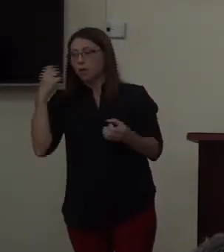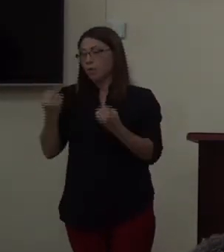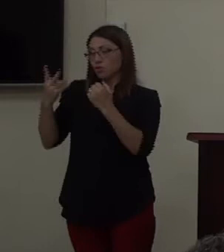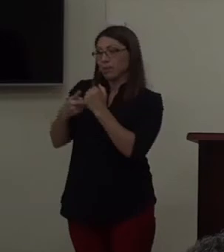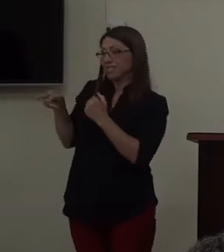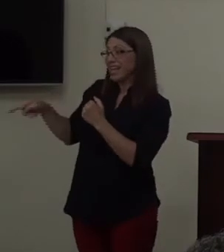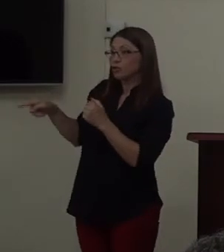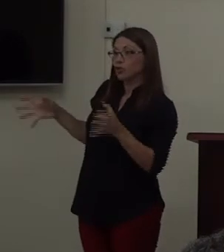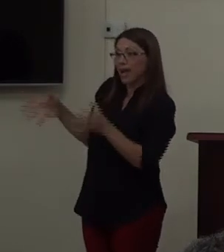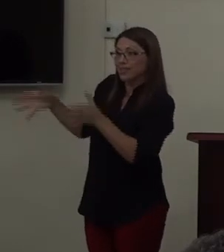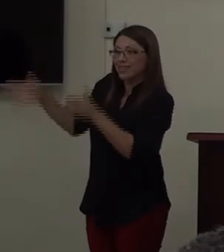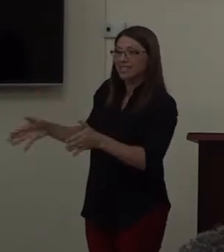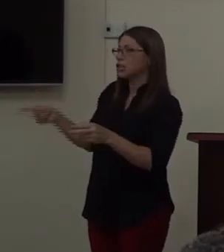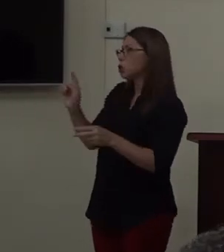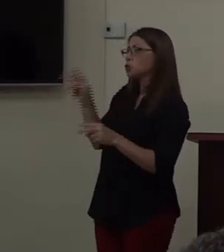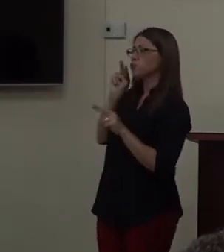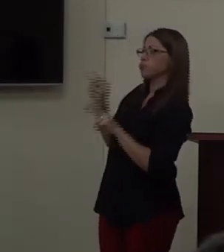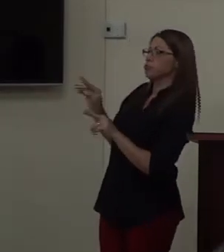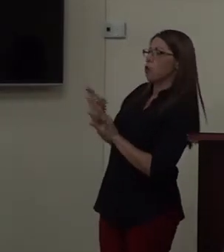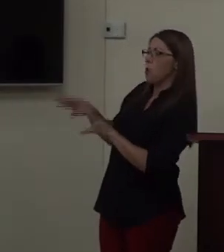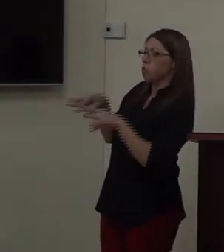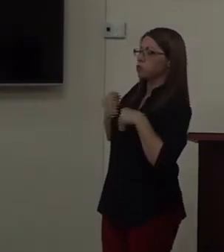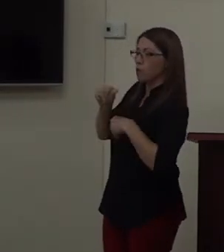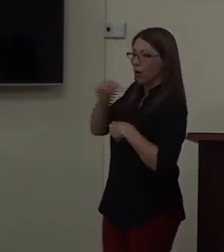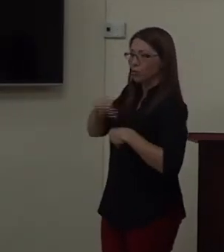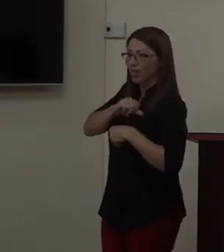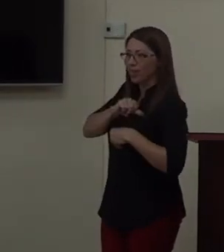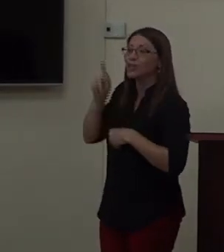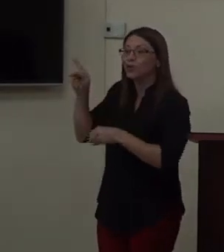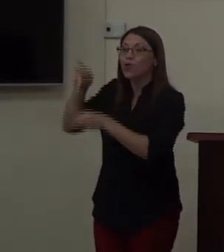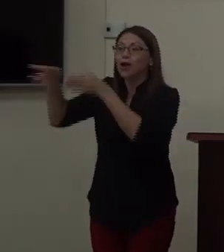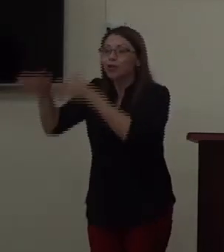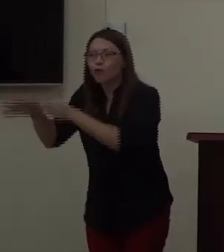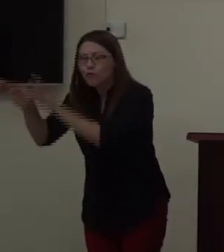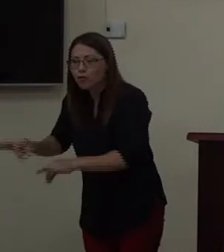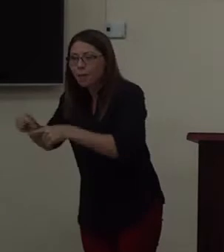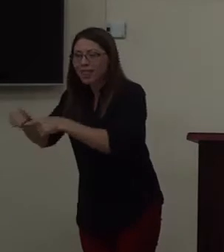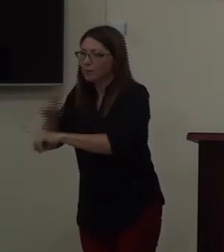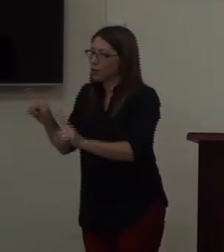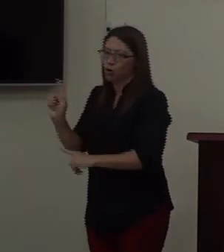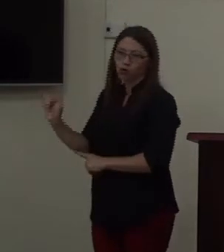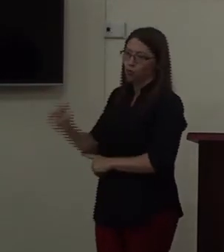son considerados una autoridad. O sea, son un actor fundamental, pero no una autoridad.